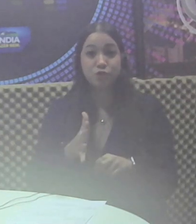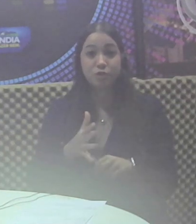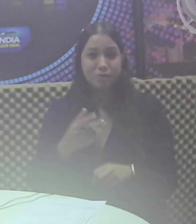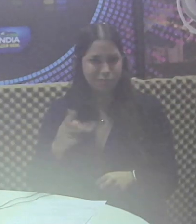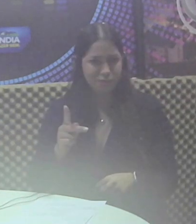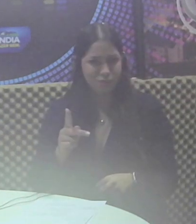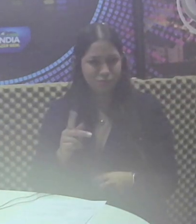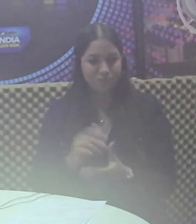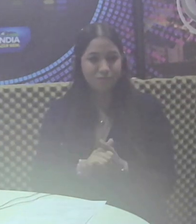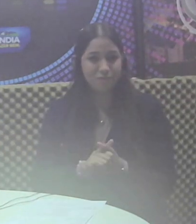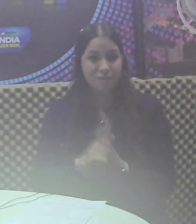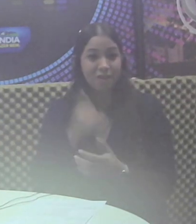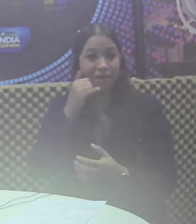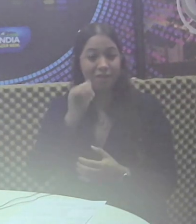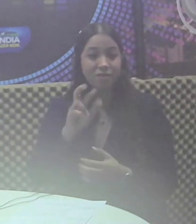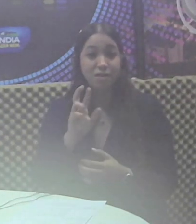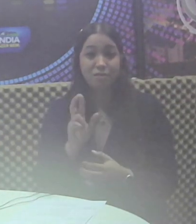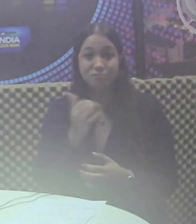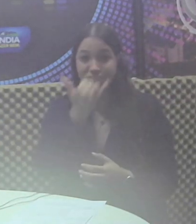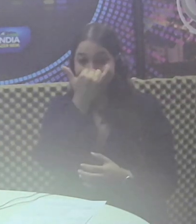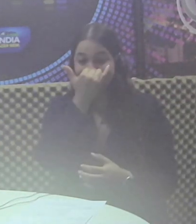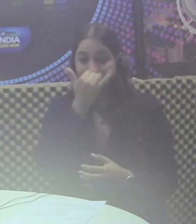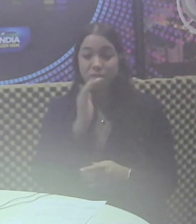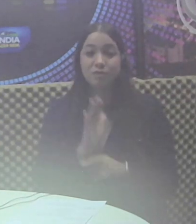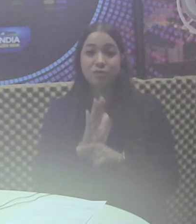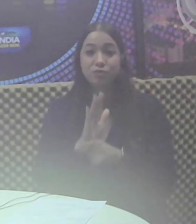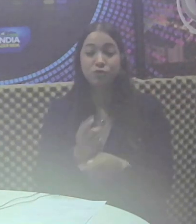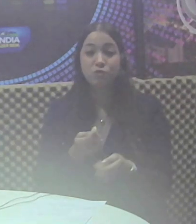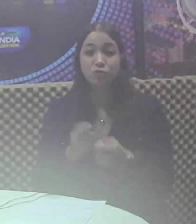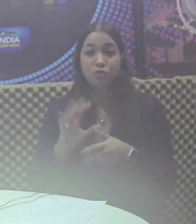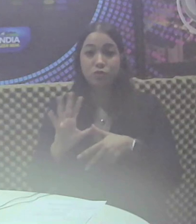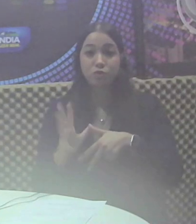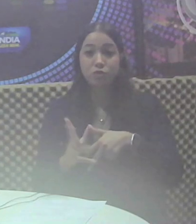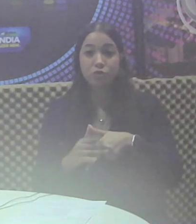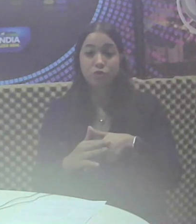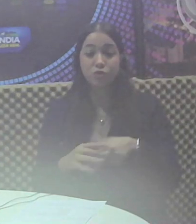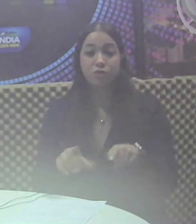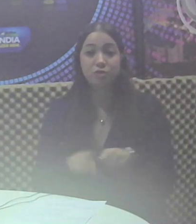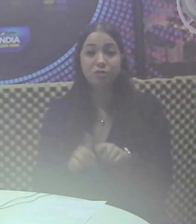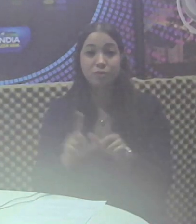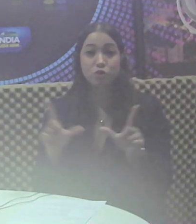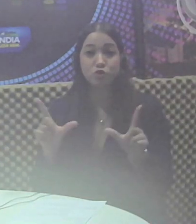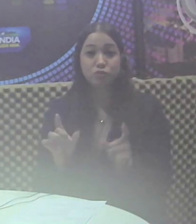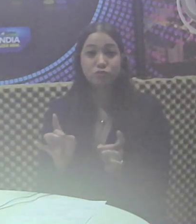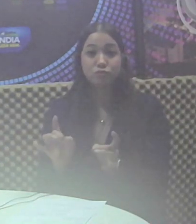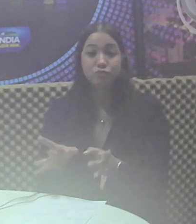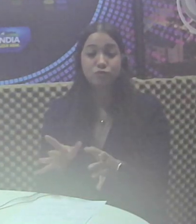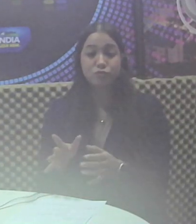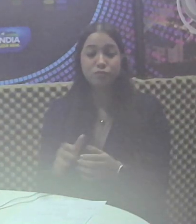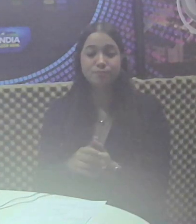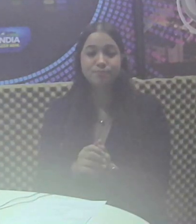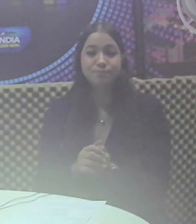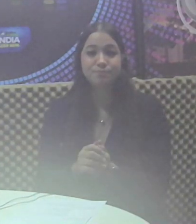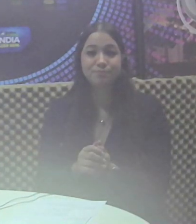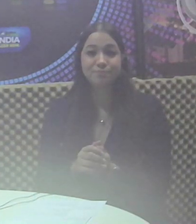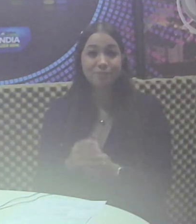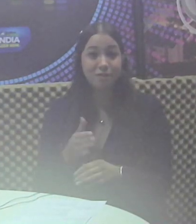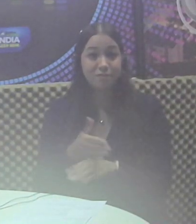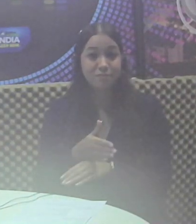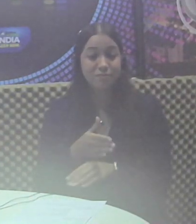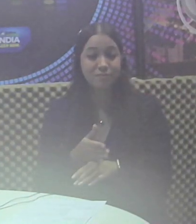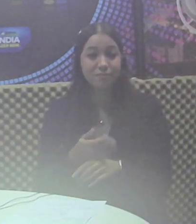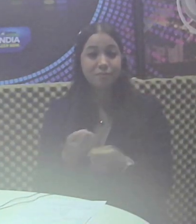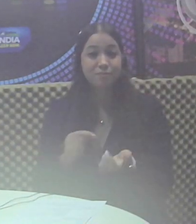Ela previne a gestação indesejada, ajuda no controle de zoonoses, além de diminuir o abandono e os maus-tratos. E para participar, você precisa